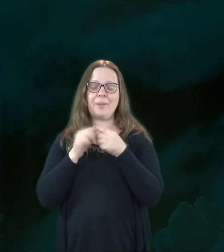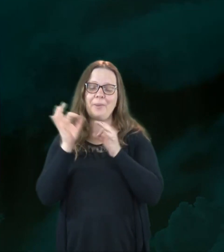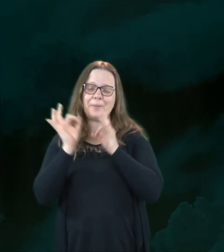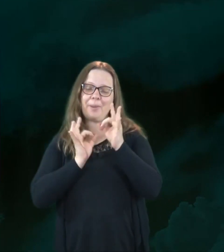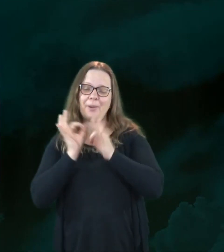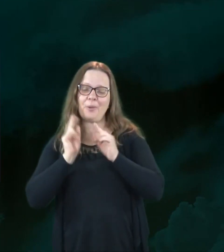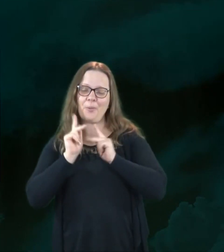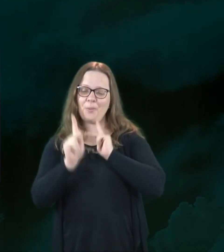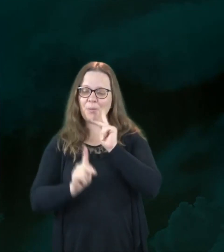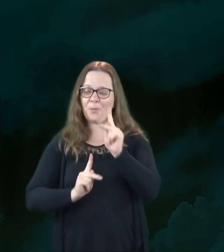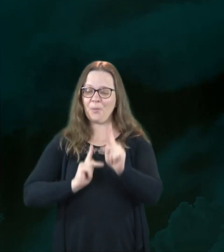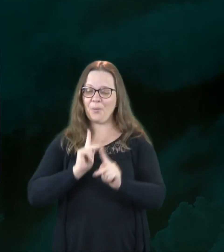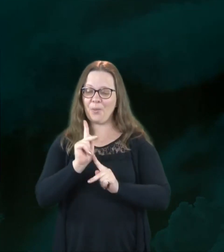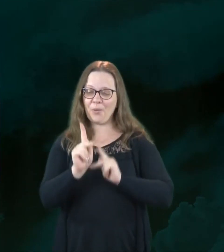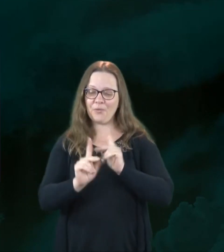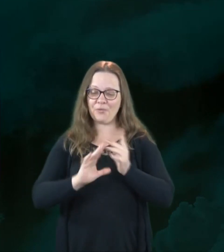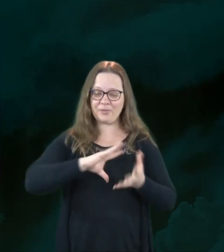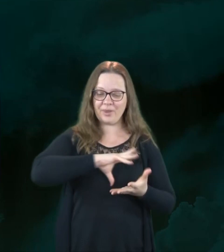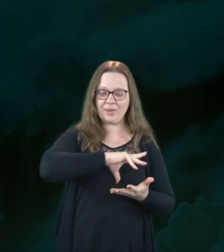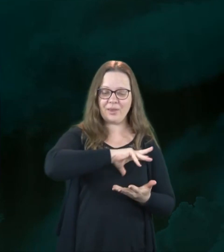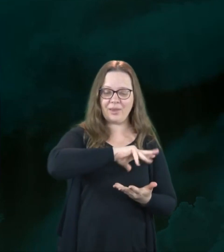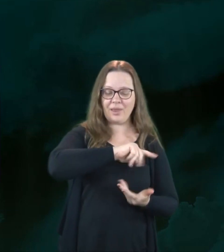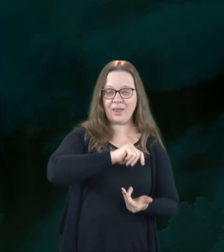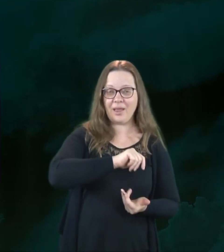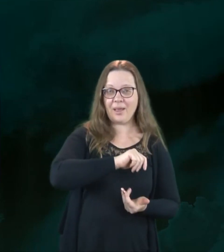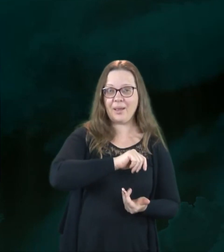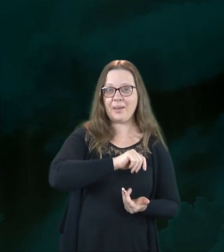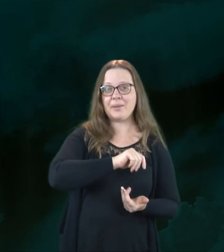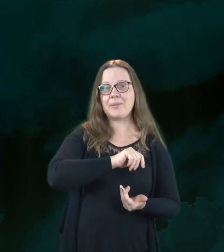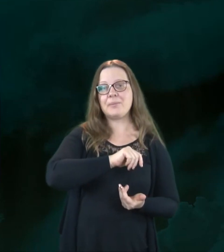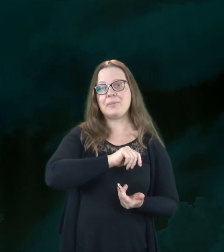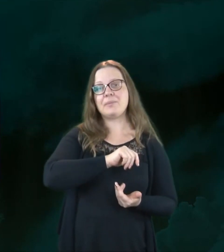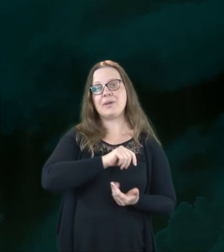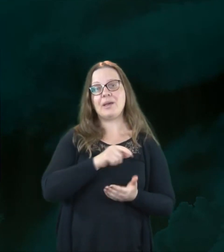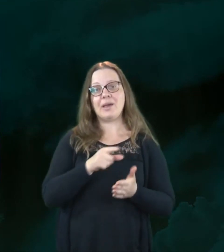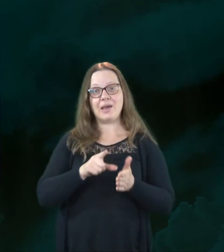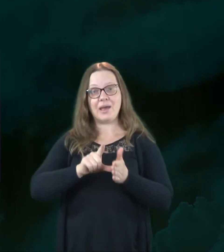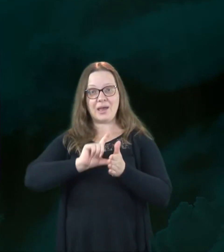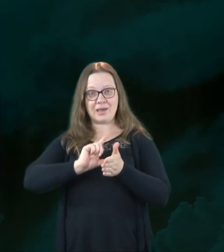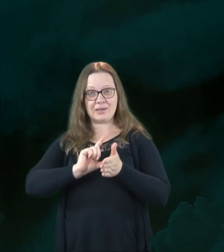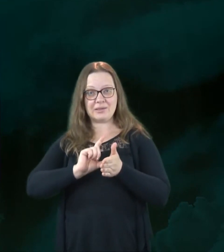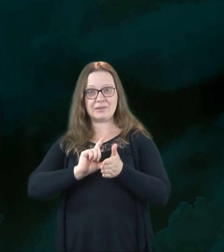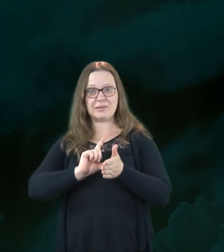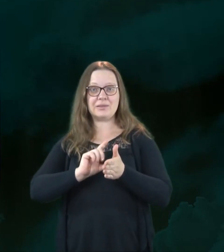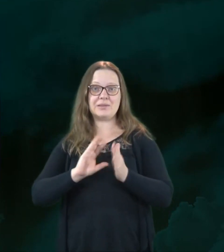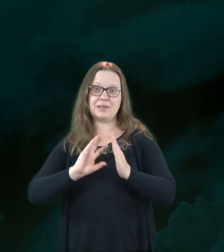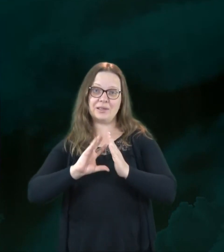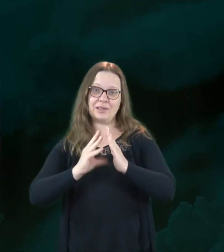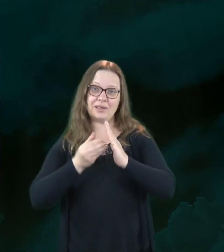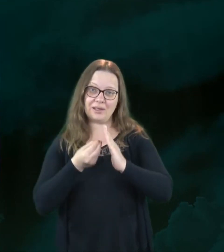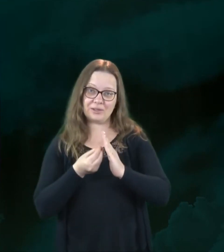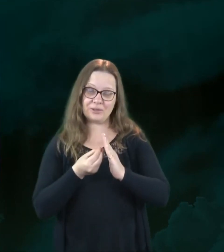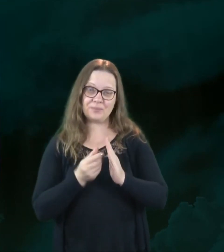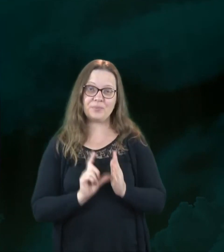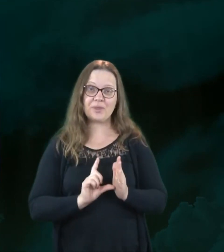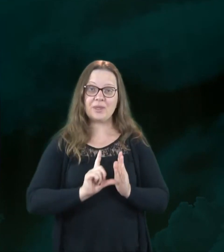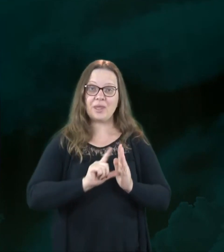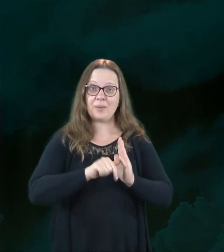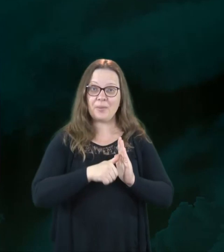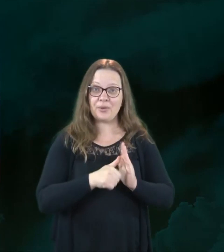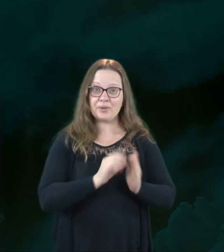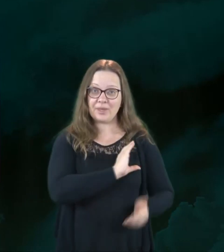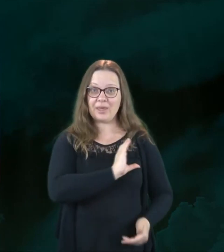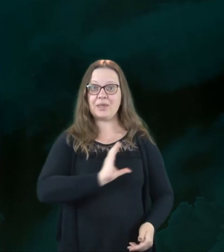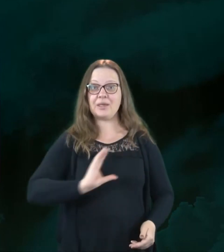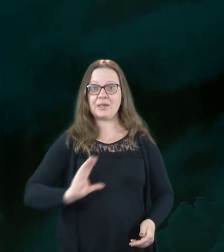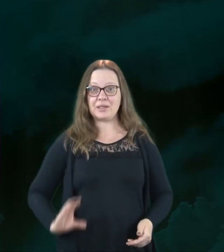na terra como sombra do povo celestial. E depois da vinda de Cristo, Senhor, veio a fé.